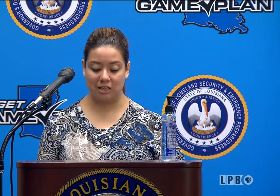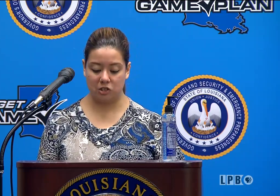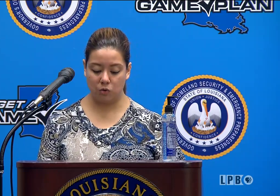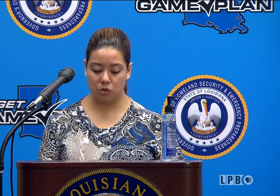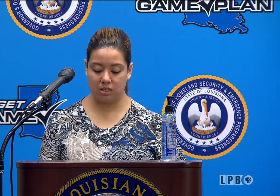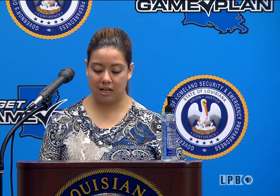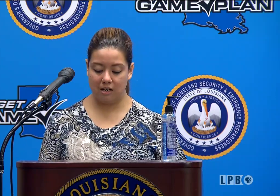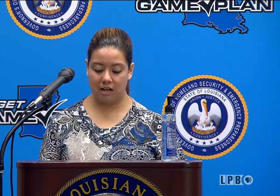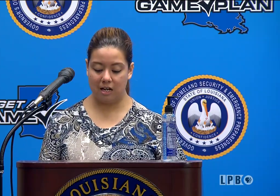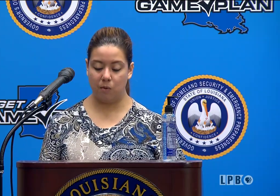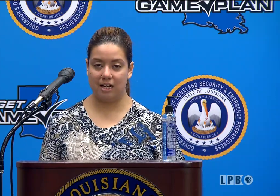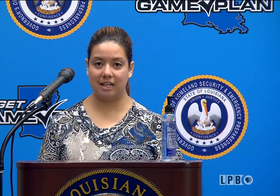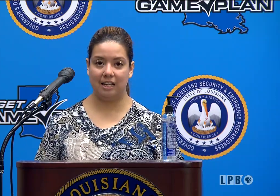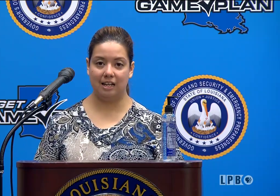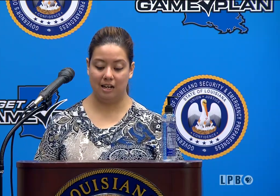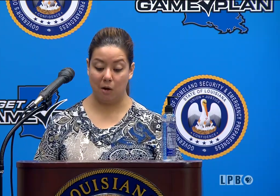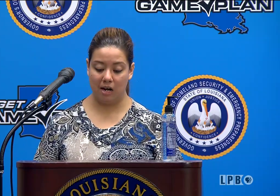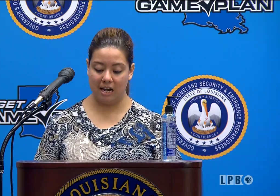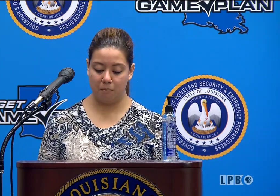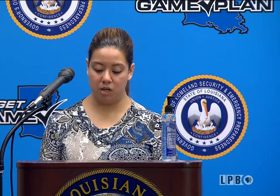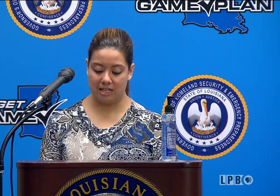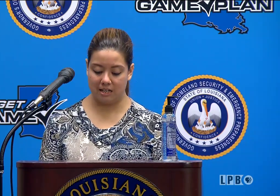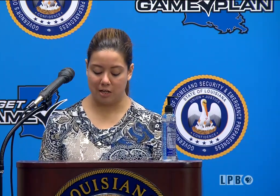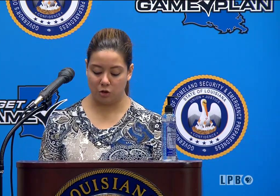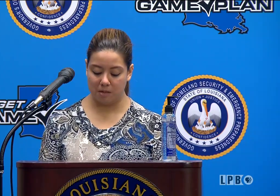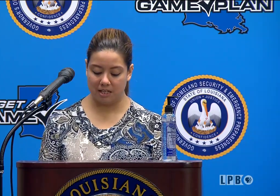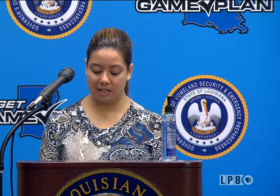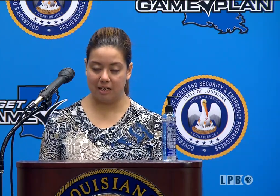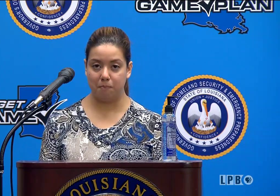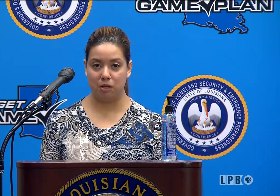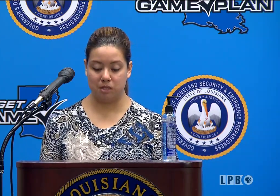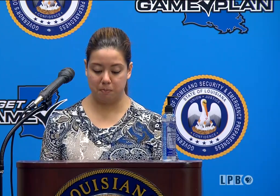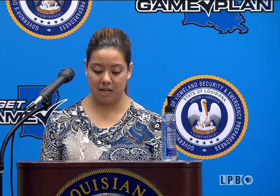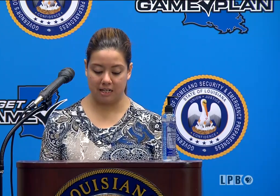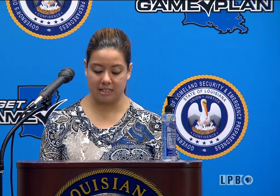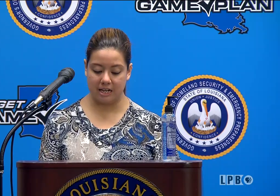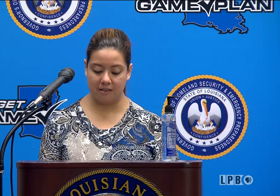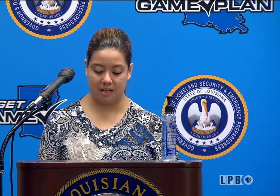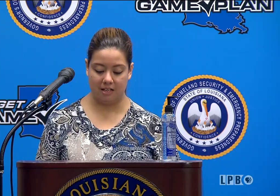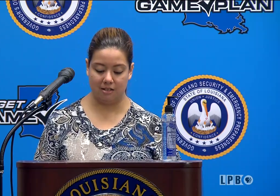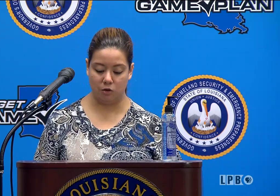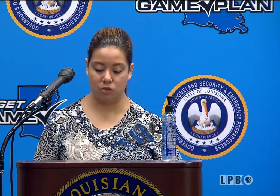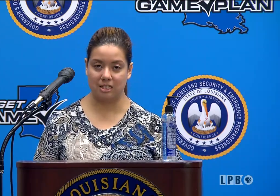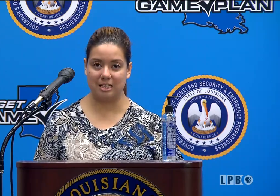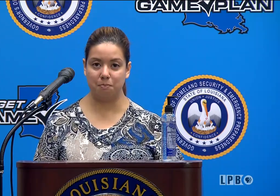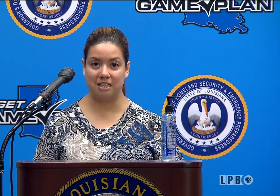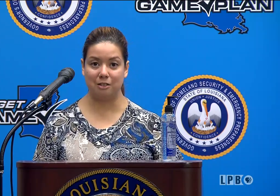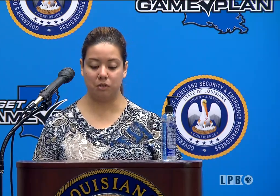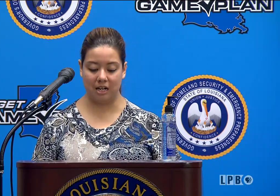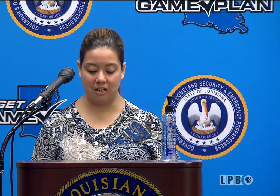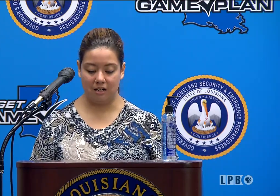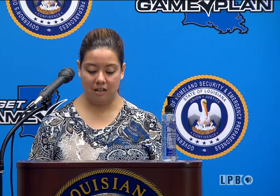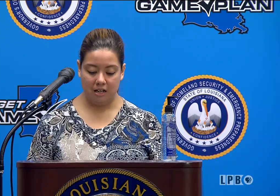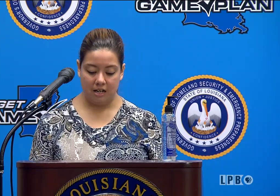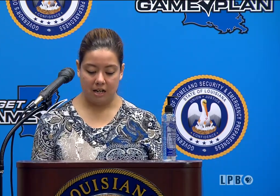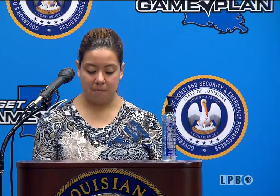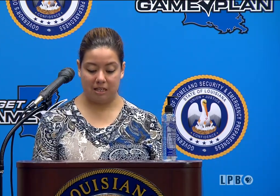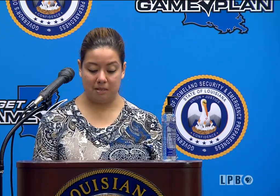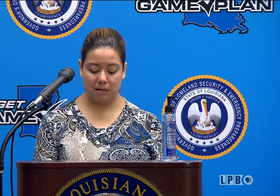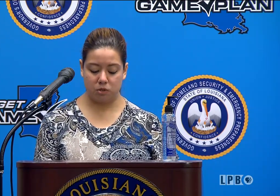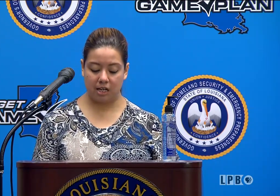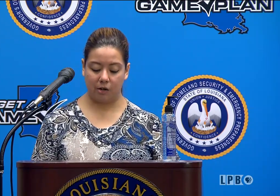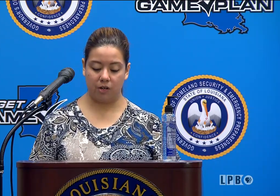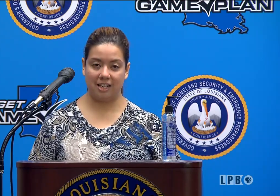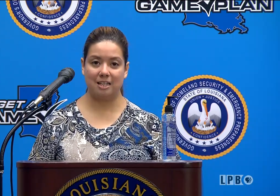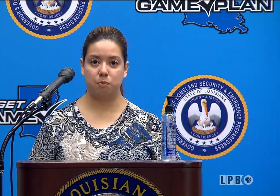mucha inundación costal, al igual que la olea muy alta de la tormenta, que podemos esperar que sea de entre 2 a 6 pies en total. Y